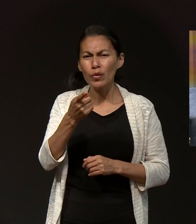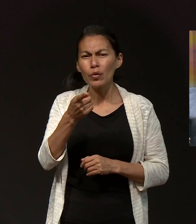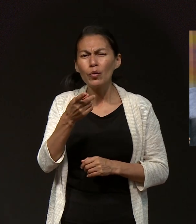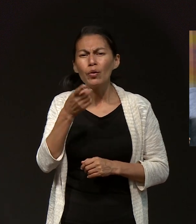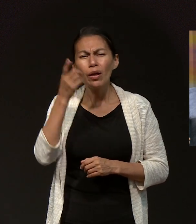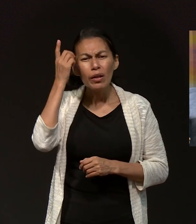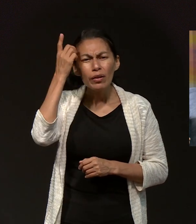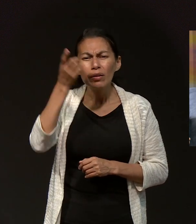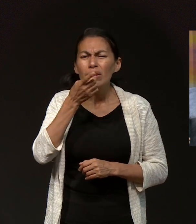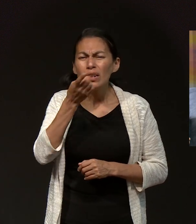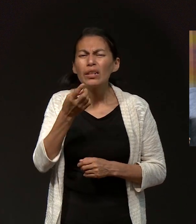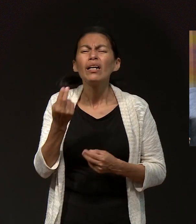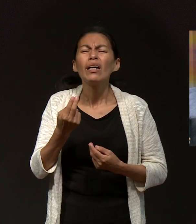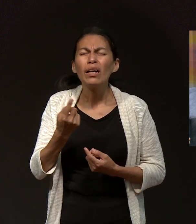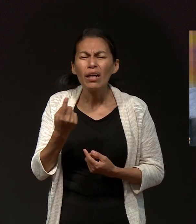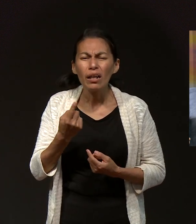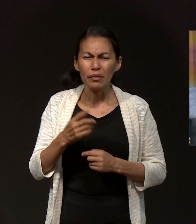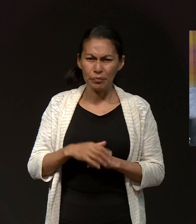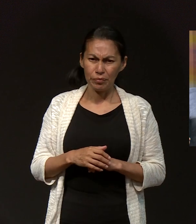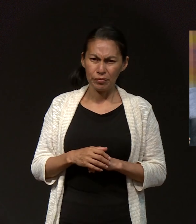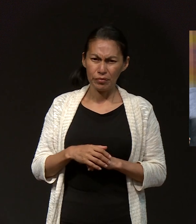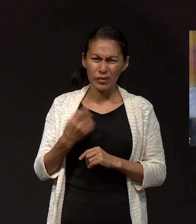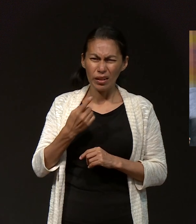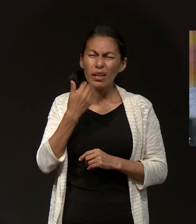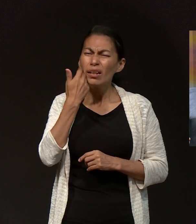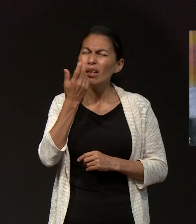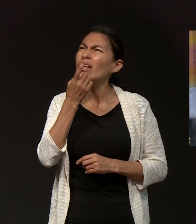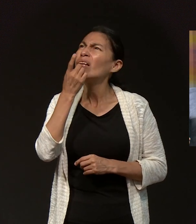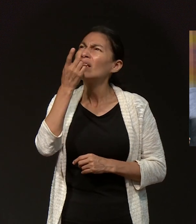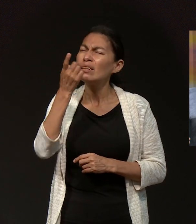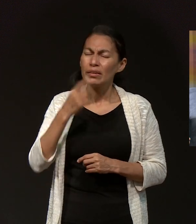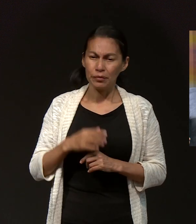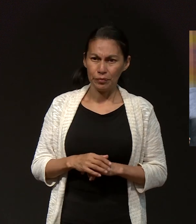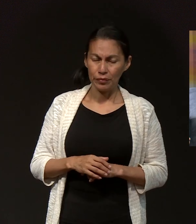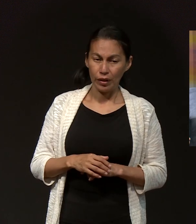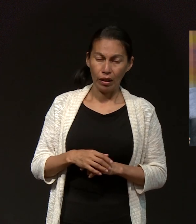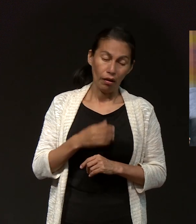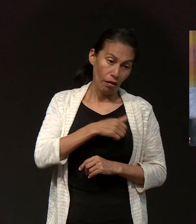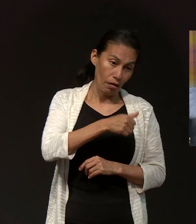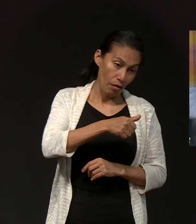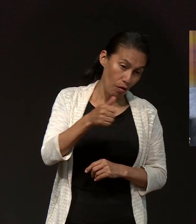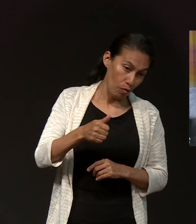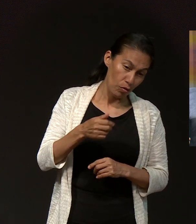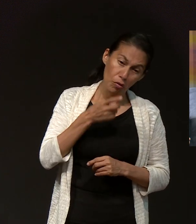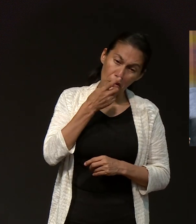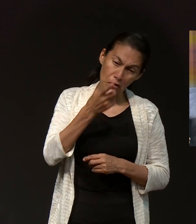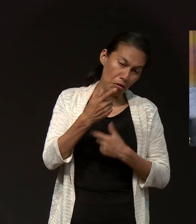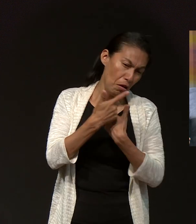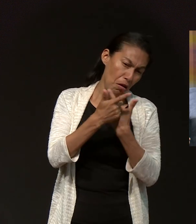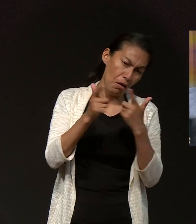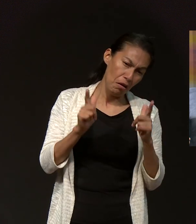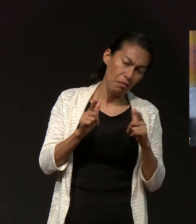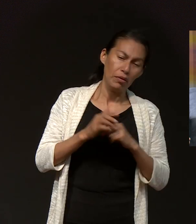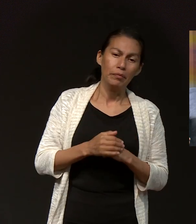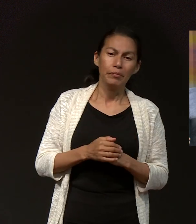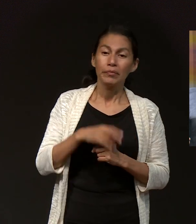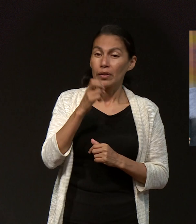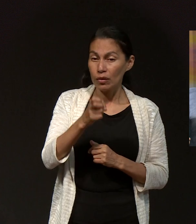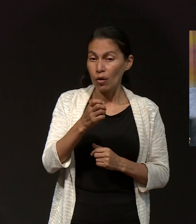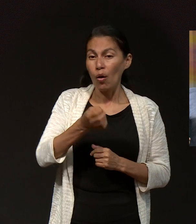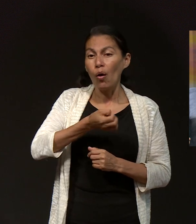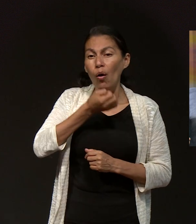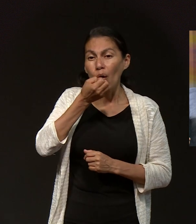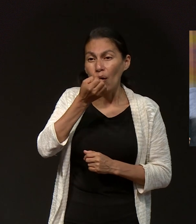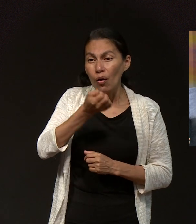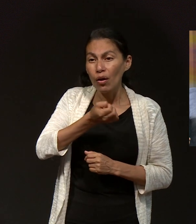¿Qué quieres decirle a Dios hoy? O sea, ¿qué necesitas decir? ¿Qué necesitamos decirle a Dios? Y pues ya decíamos, no, pues esto y eso. Entonces la oración se